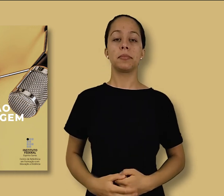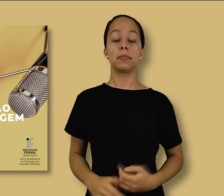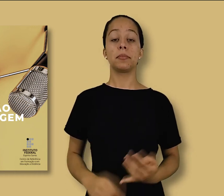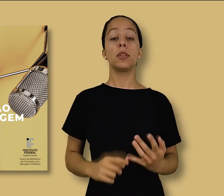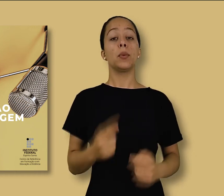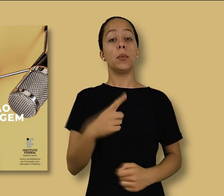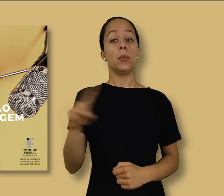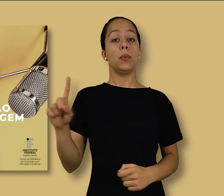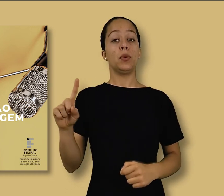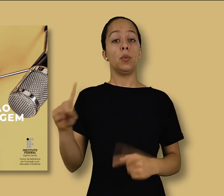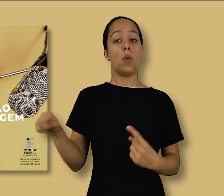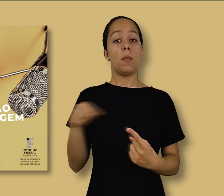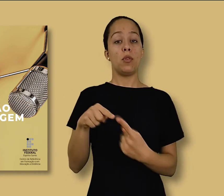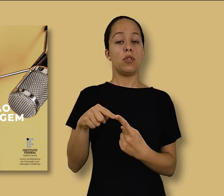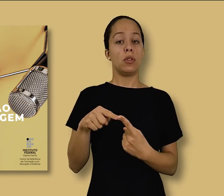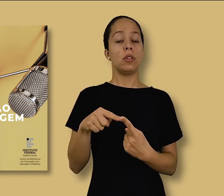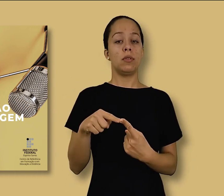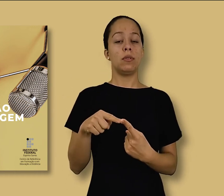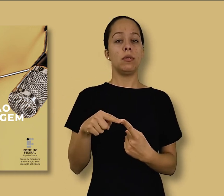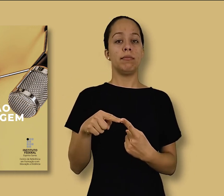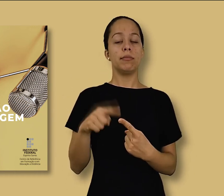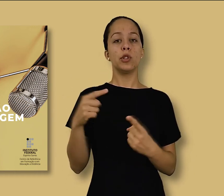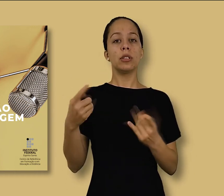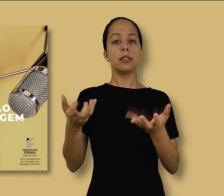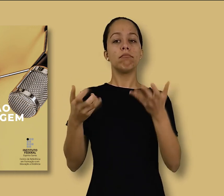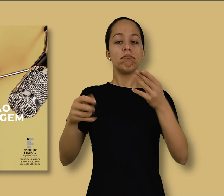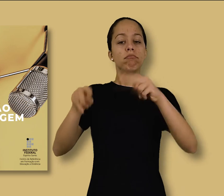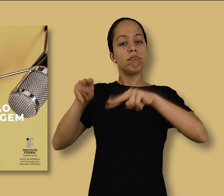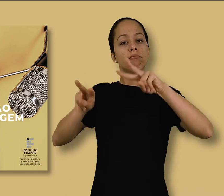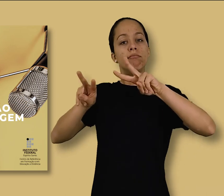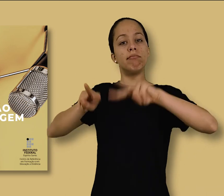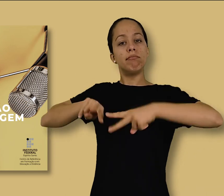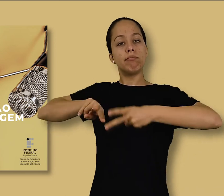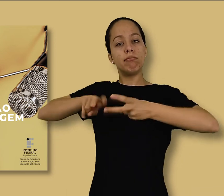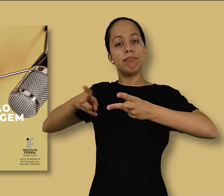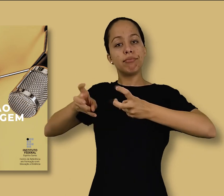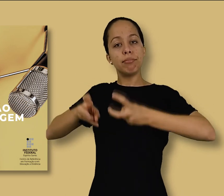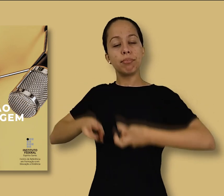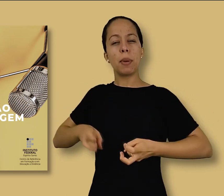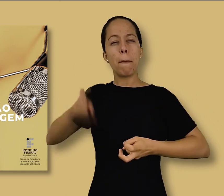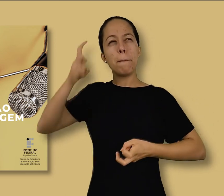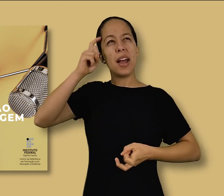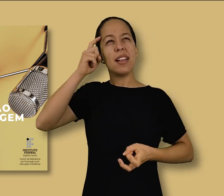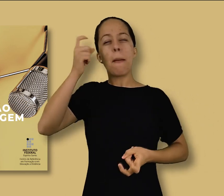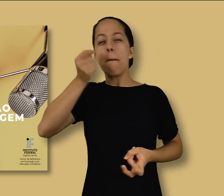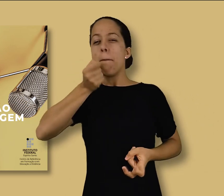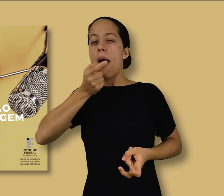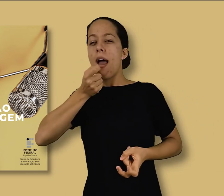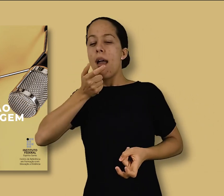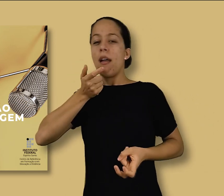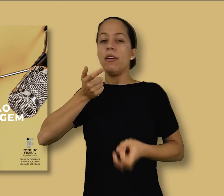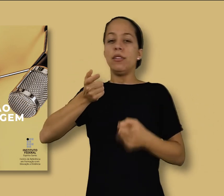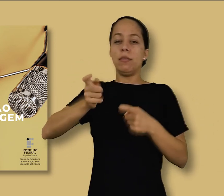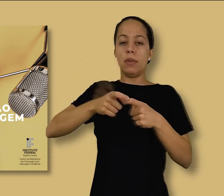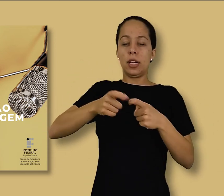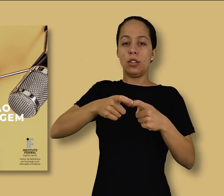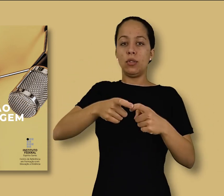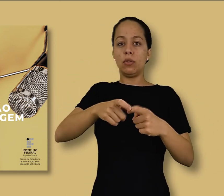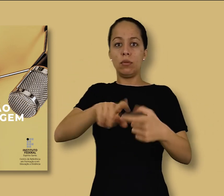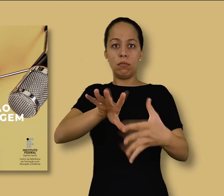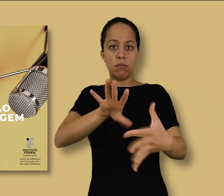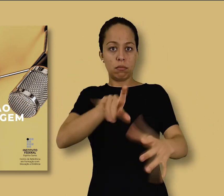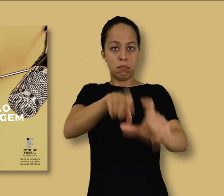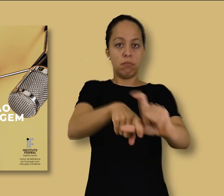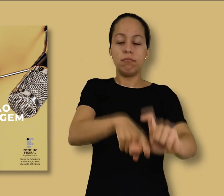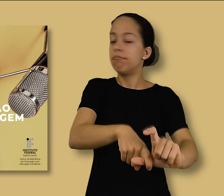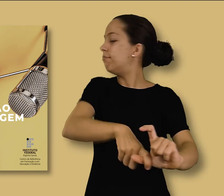no nosso cotidiano não é e por fim o último objetivo refletir e analisar